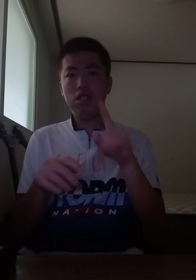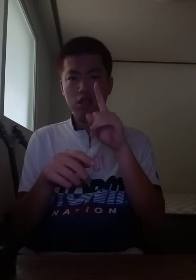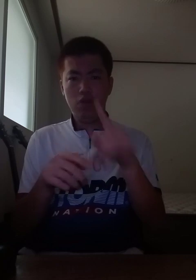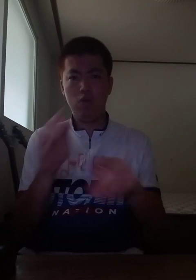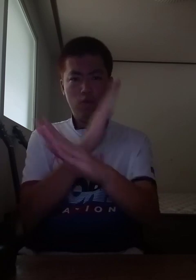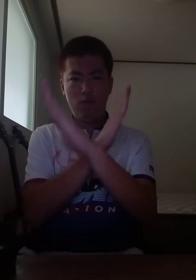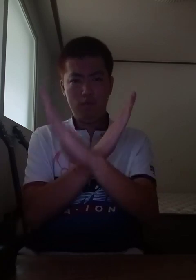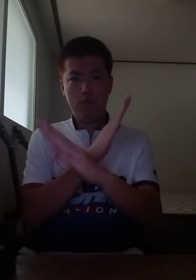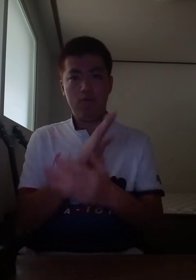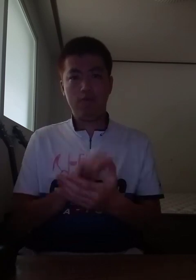건도 없었습니다.